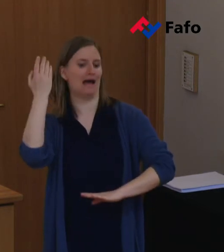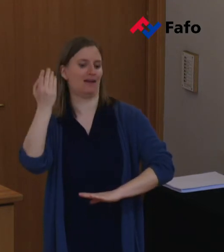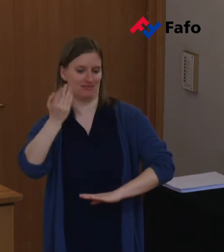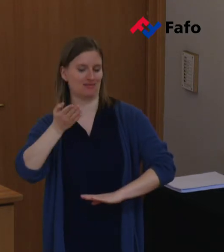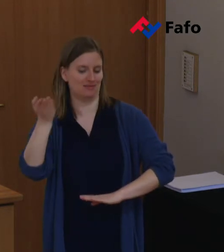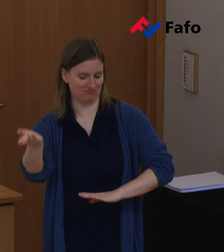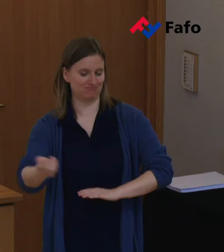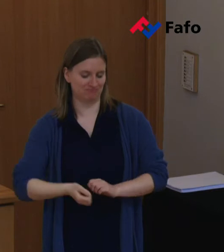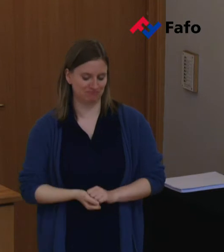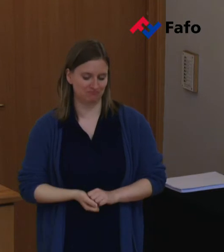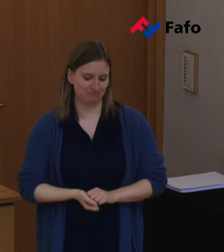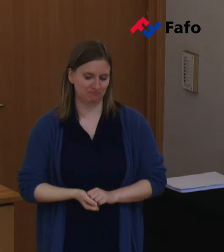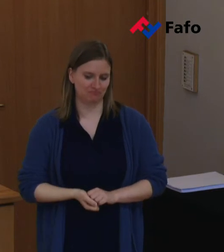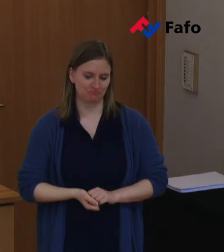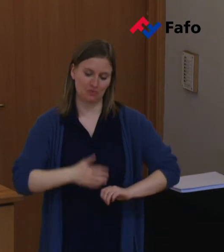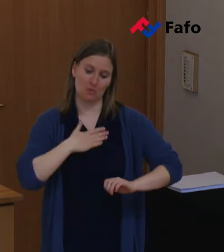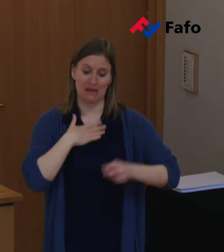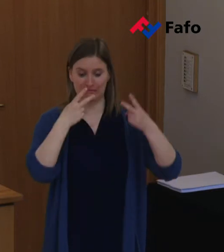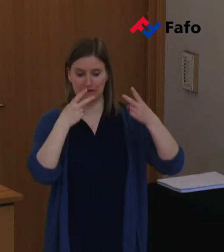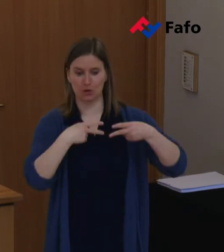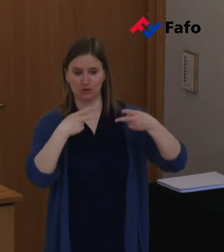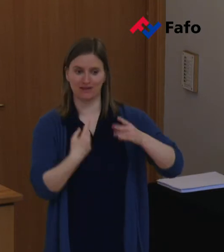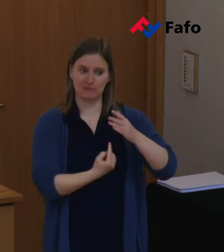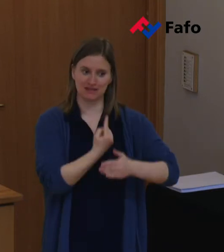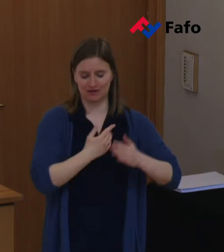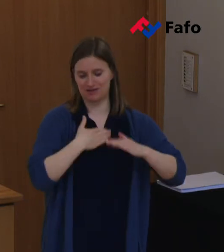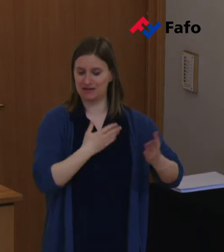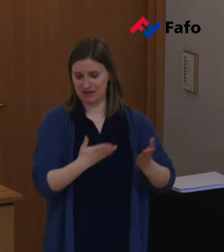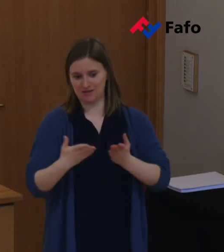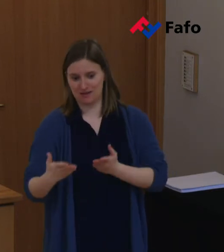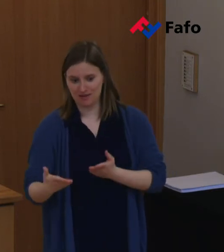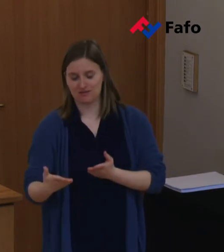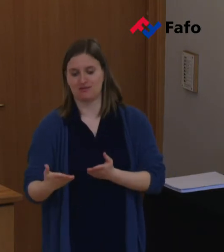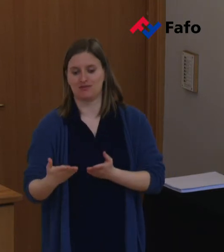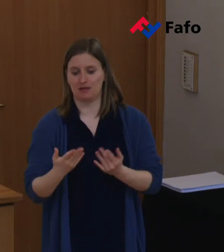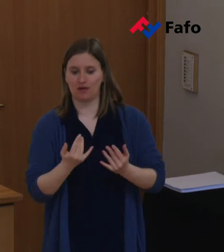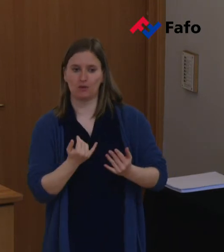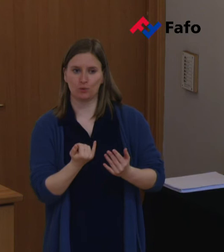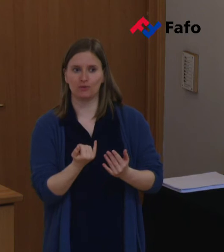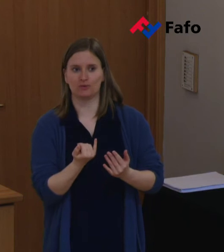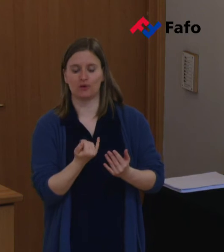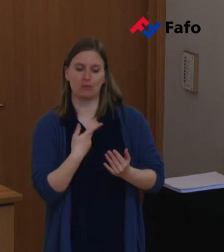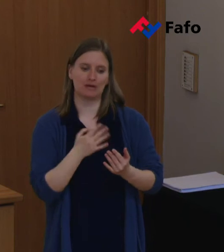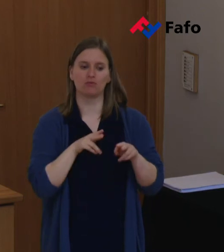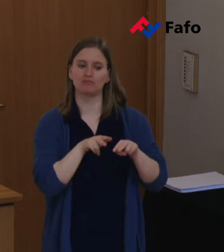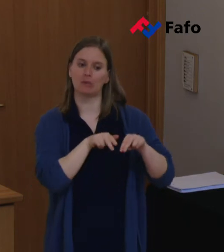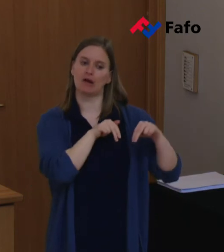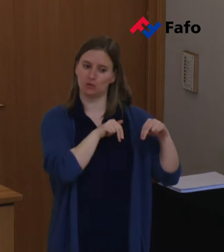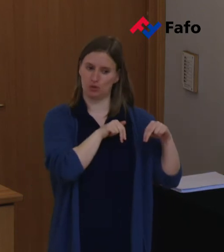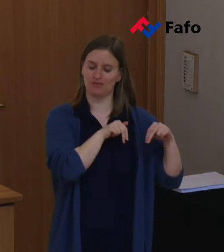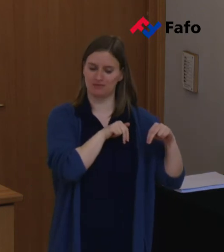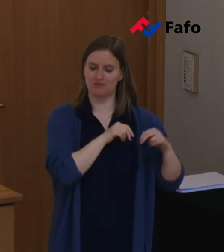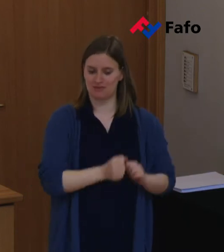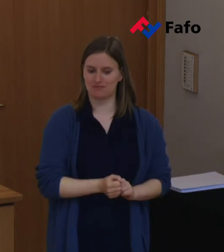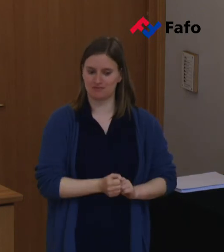det. Min rolle i spesialisthelsetjenesten har jo vært litt mer tilbaketrukket sånn sett.